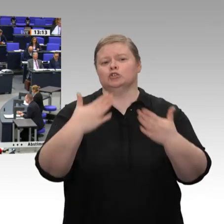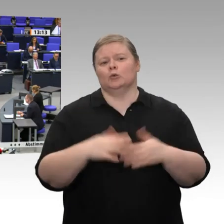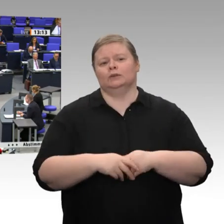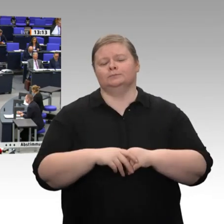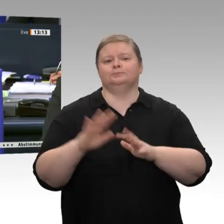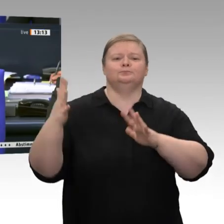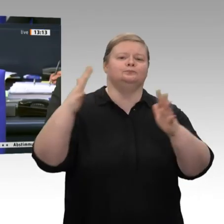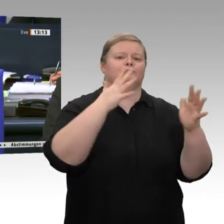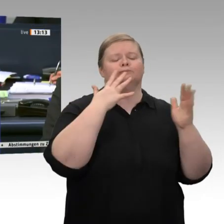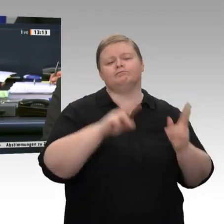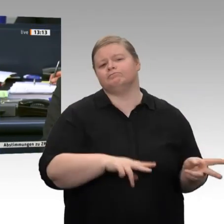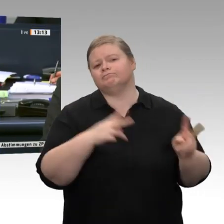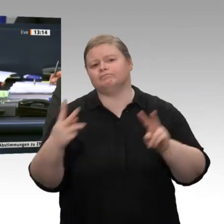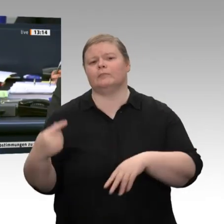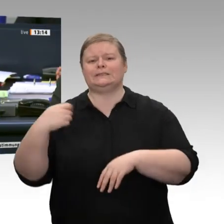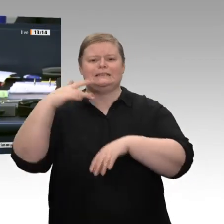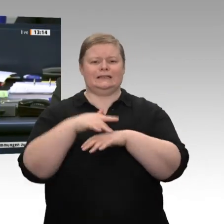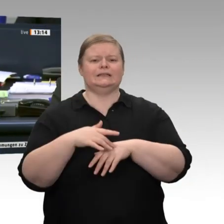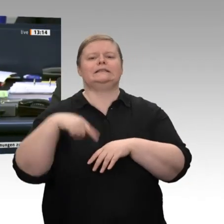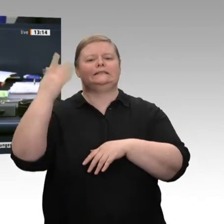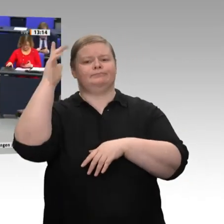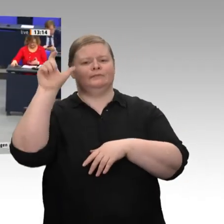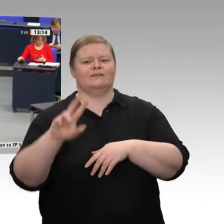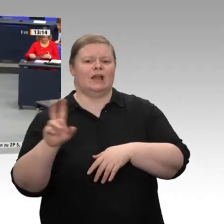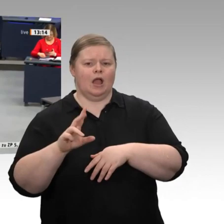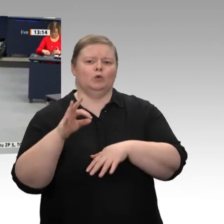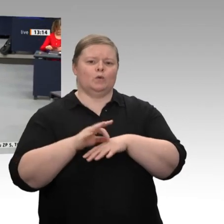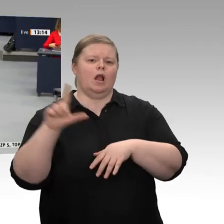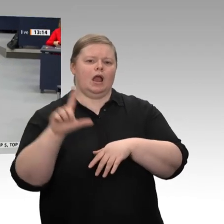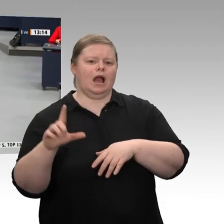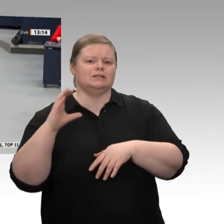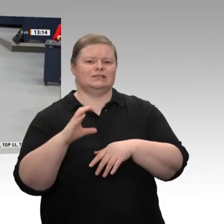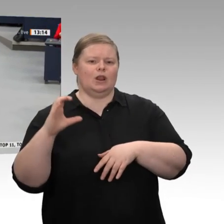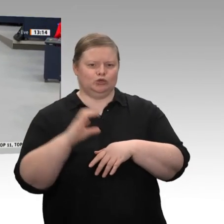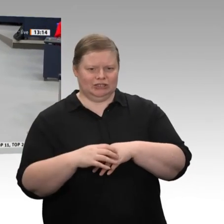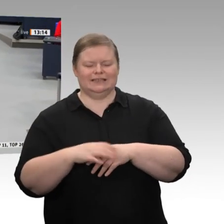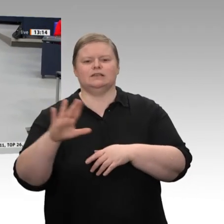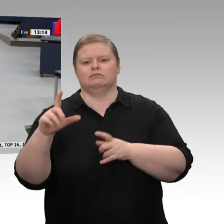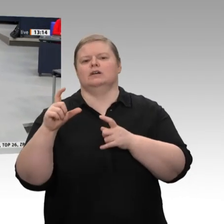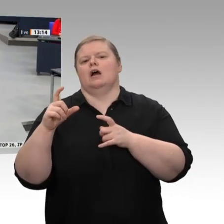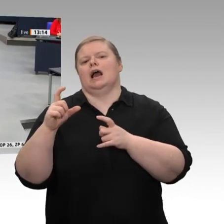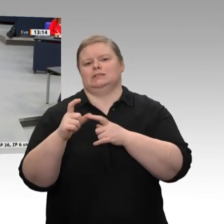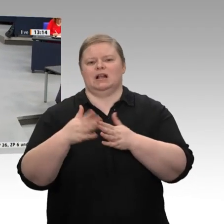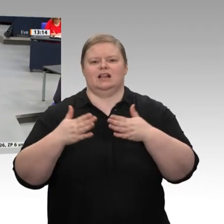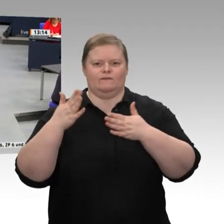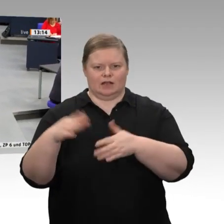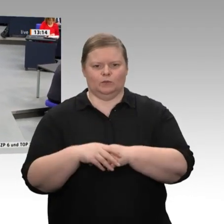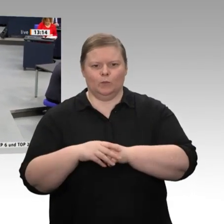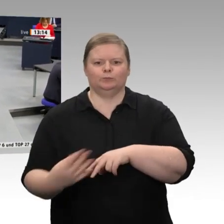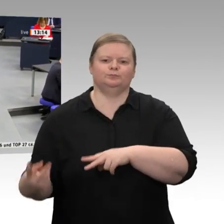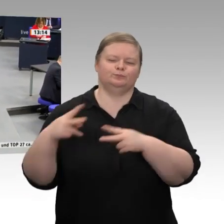Das Wort hat Dr. Lars Castellucci für die SPD-Fraktion. Vielen Dank, Frau